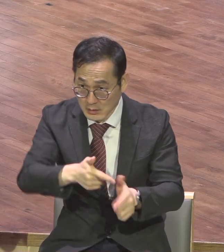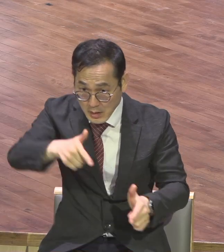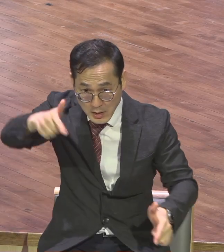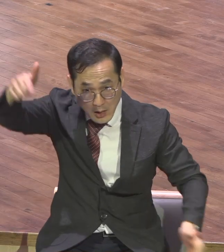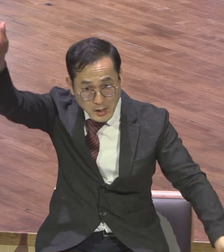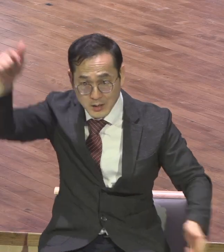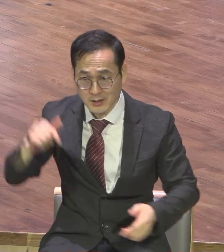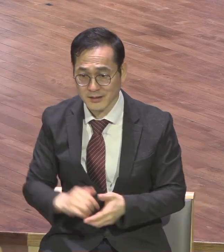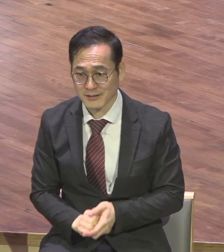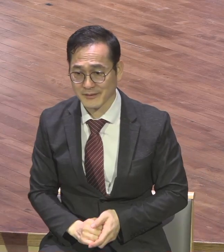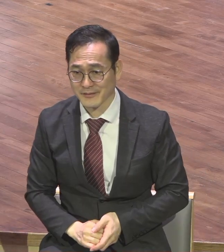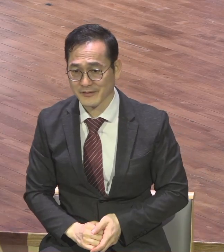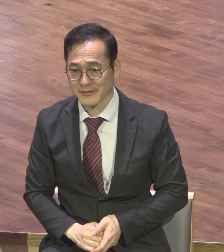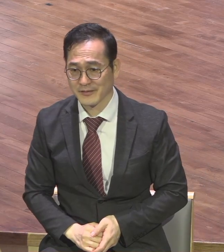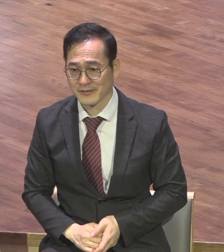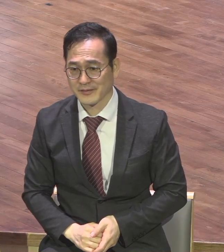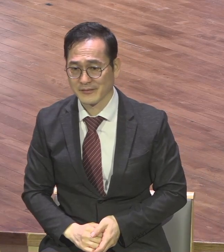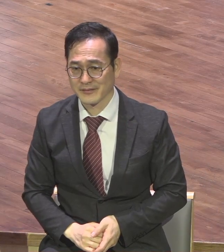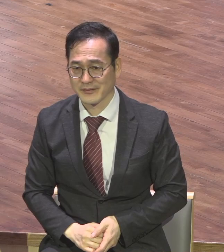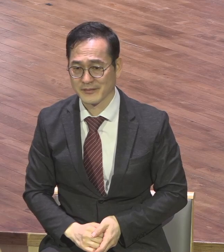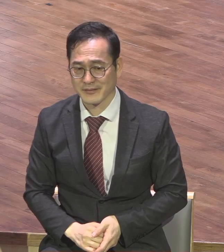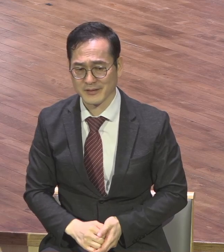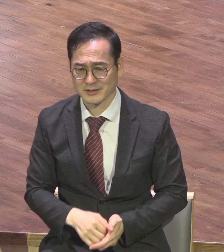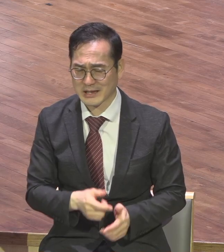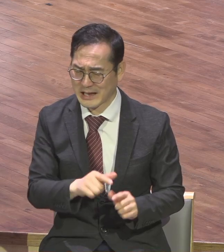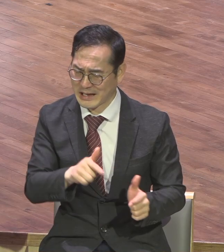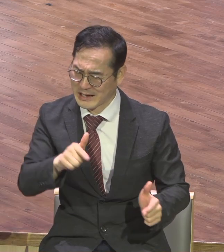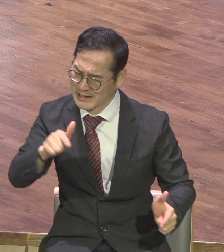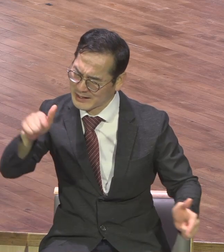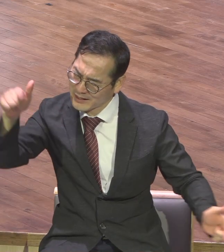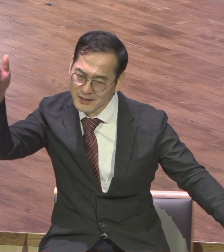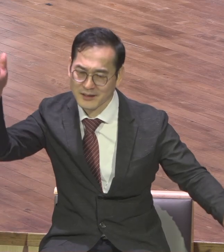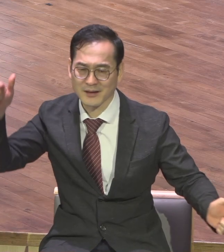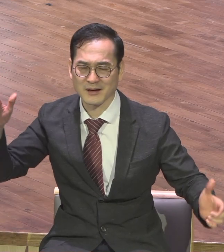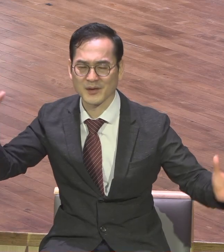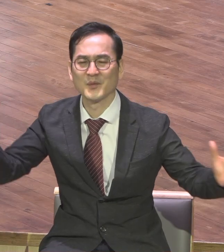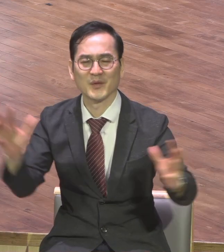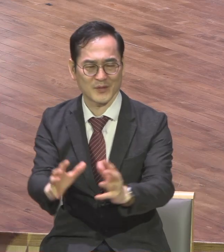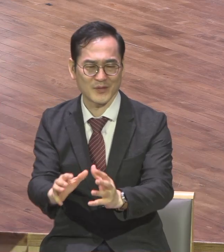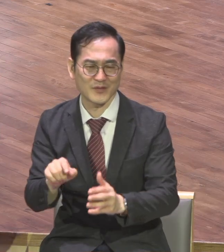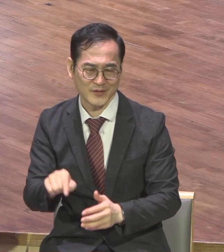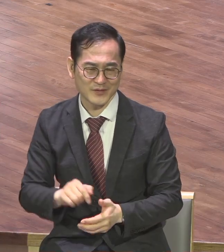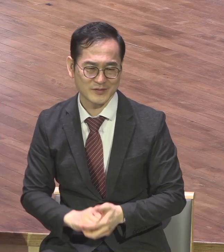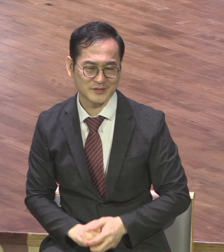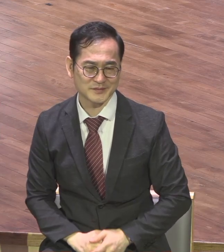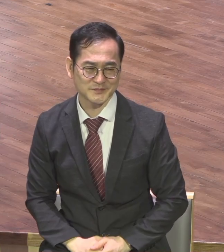이 모임이 공동체가 교회거든요. 이 교회 안에는 다 다릅니다. 그래서